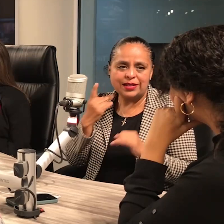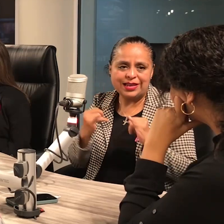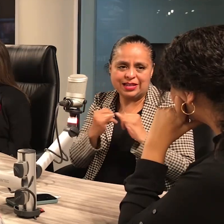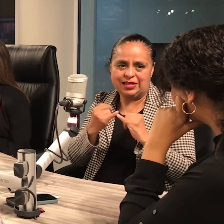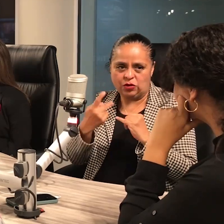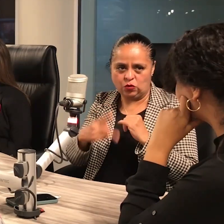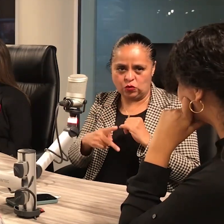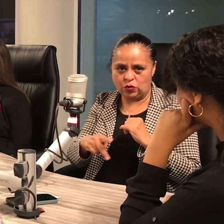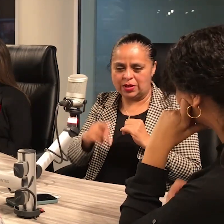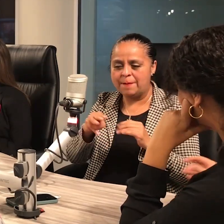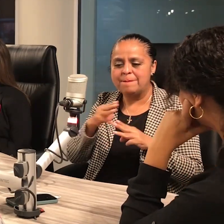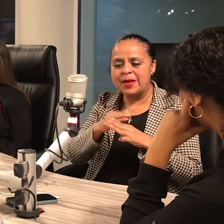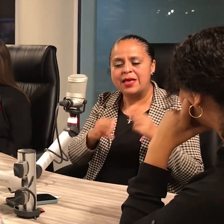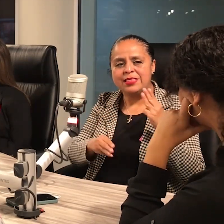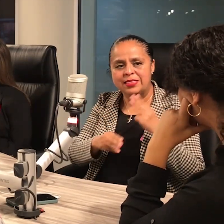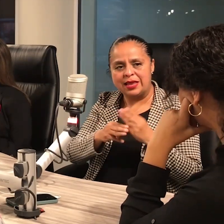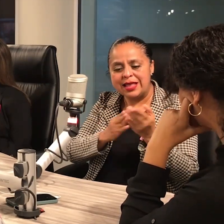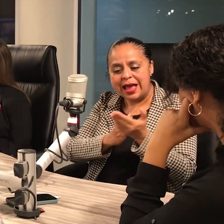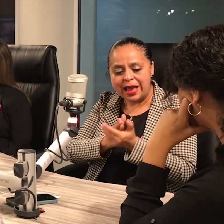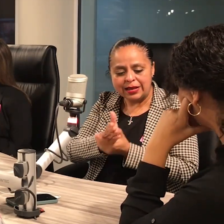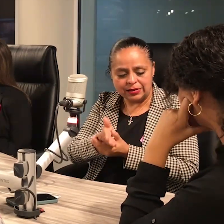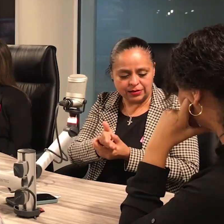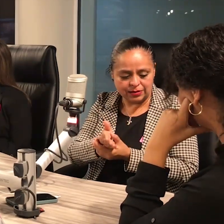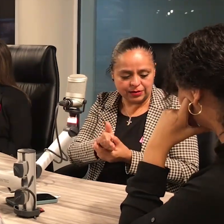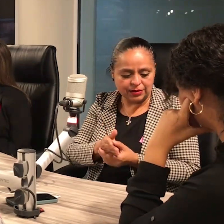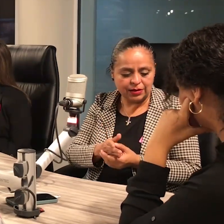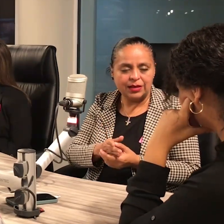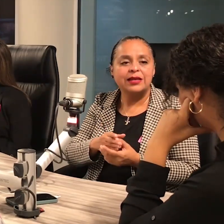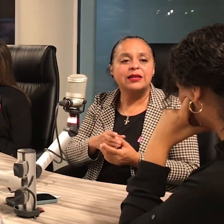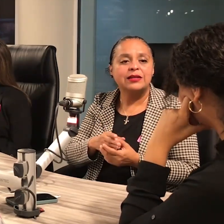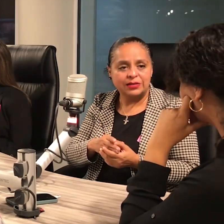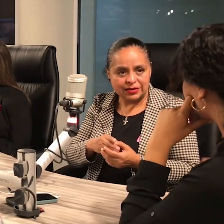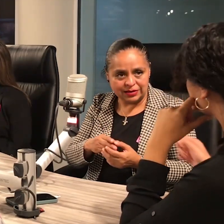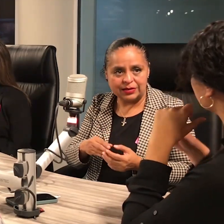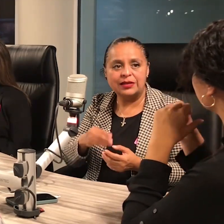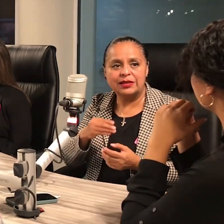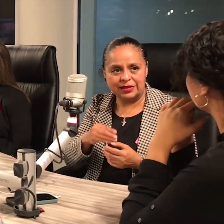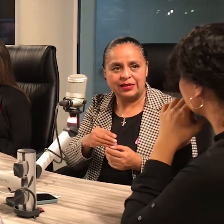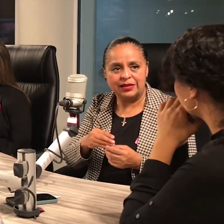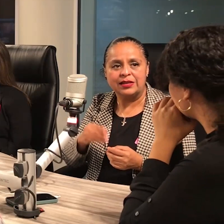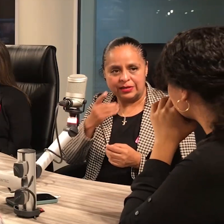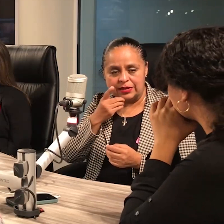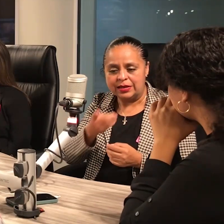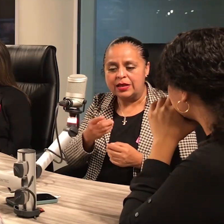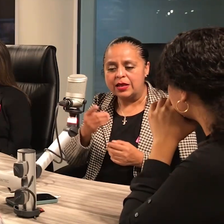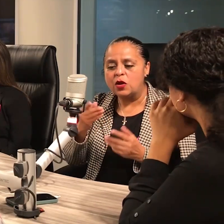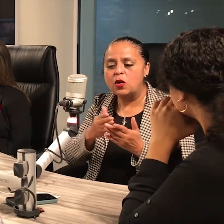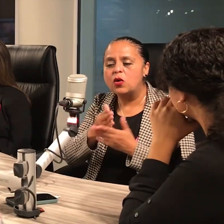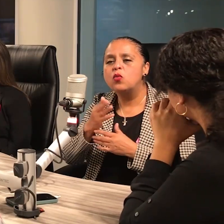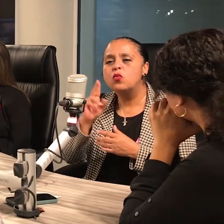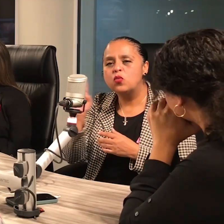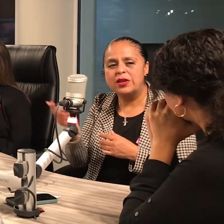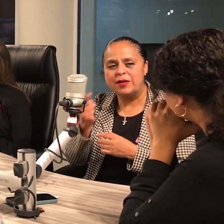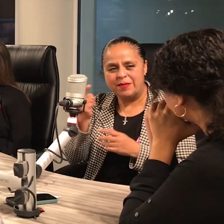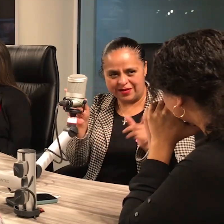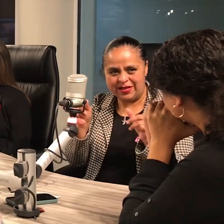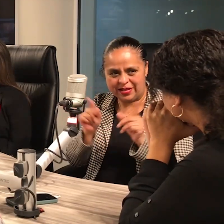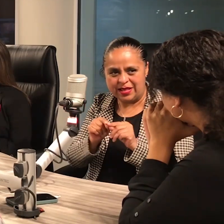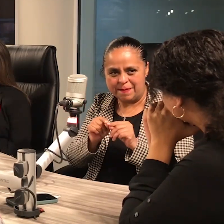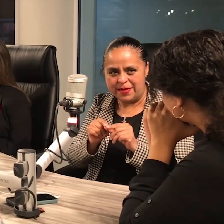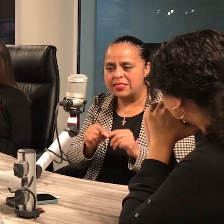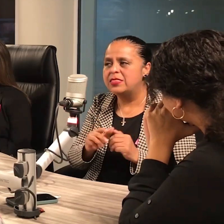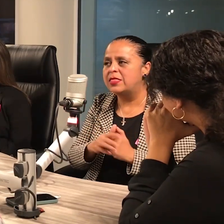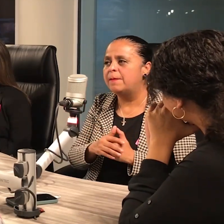institucional en materia de accesibilidad e inclusión. Y estas políticas de cada universidad, como ya lo había comentado brevemente